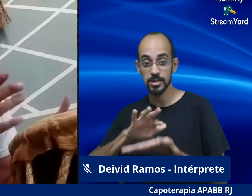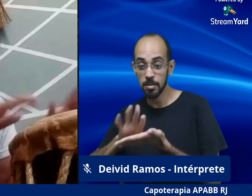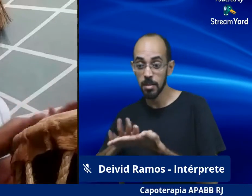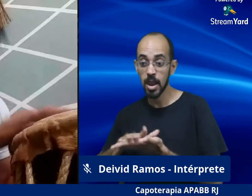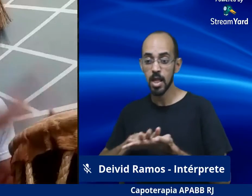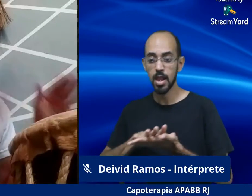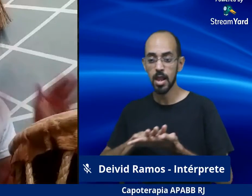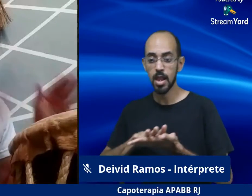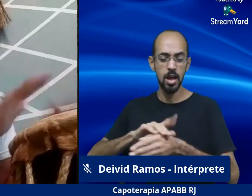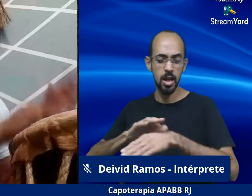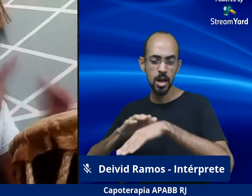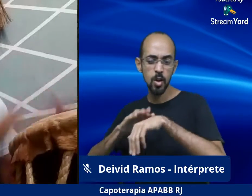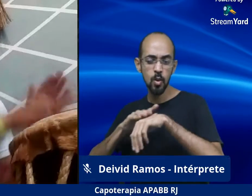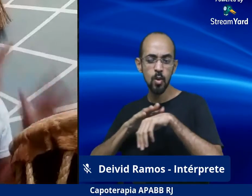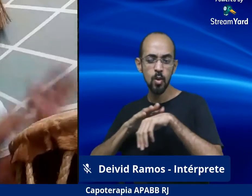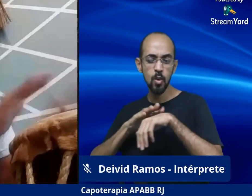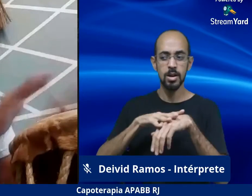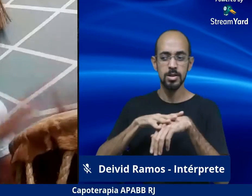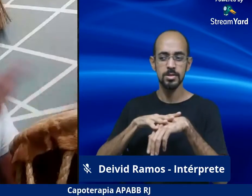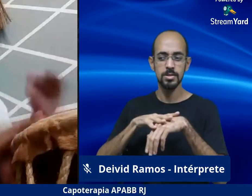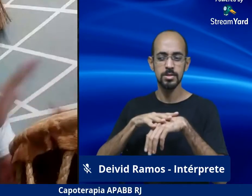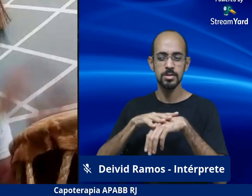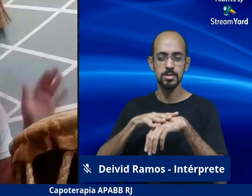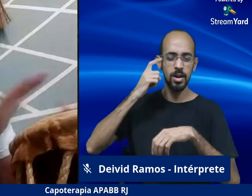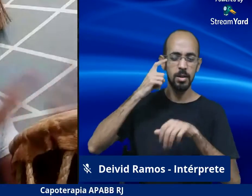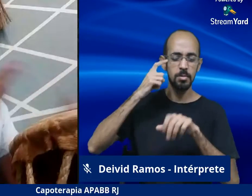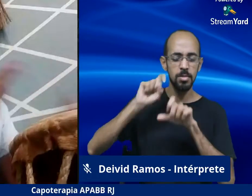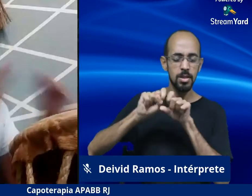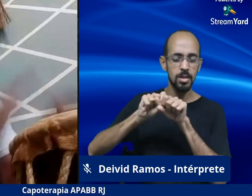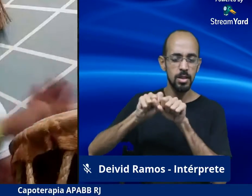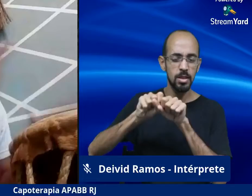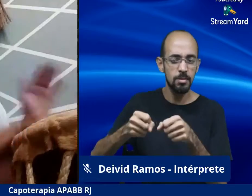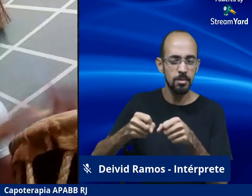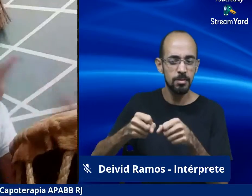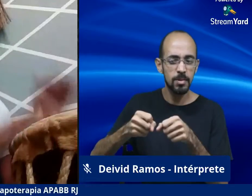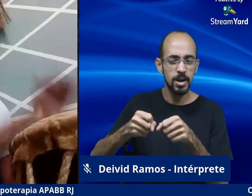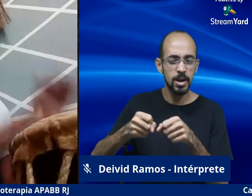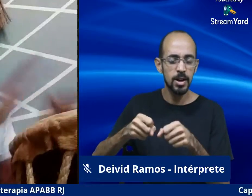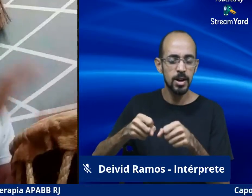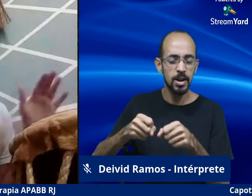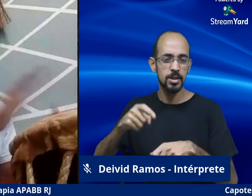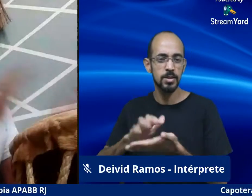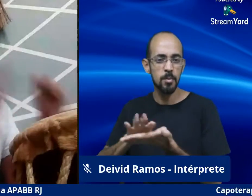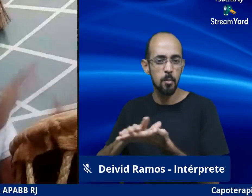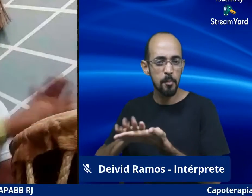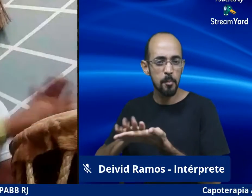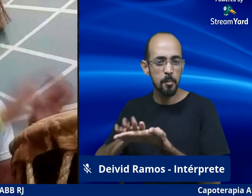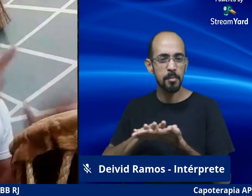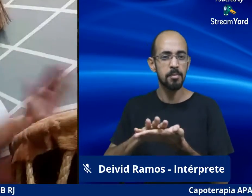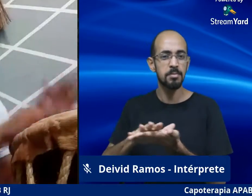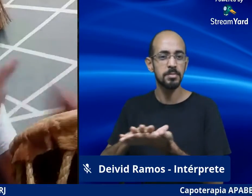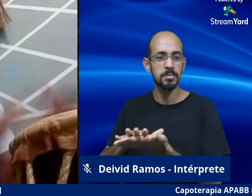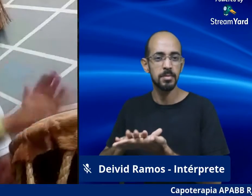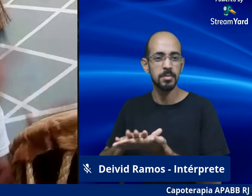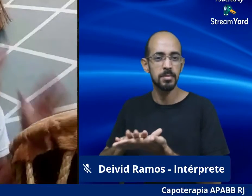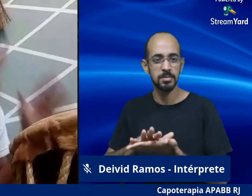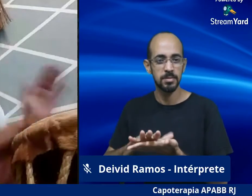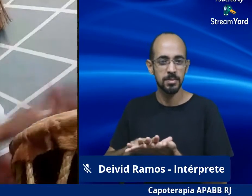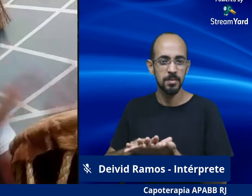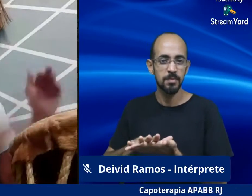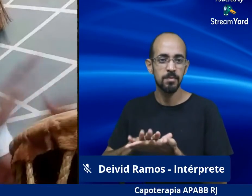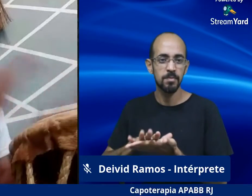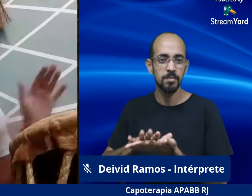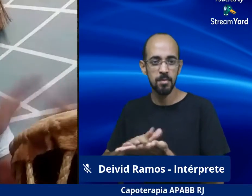com a cabeça quebrada. Samba Lelê precisava de umas boas palmadas. Samba, samba,